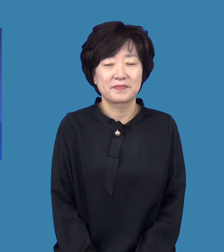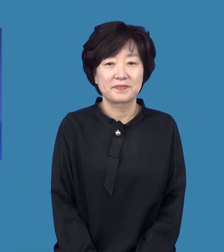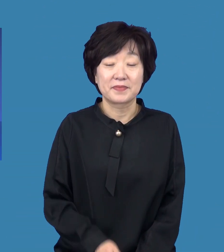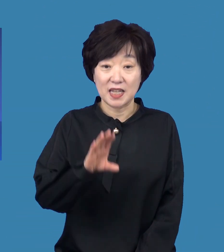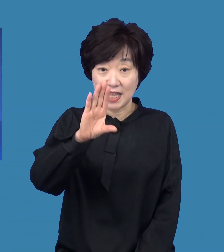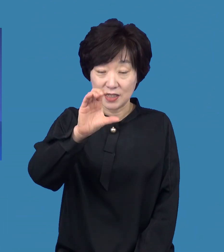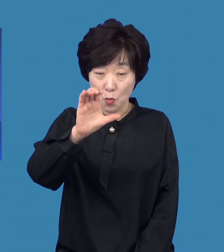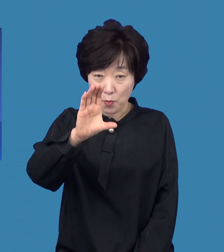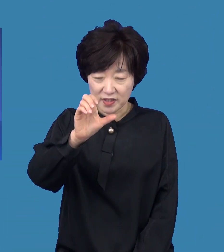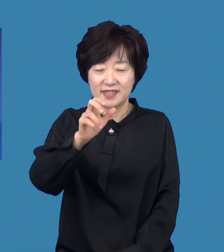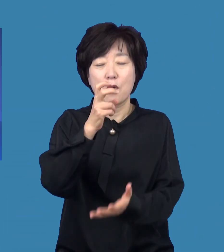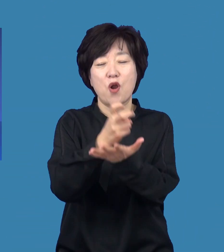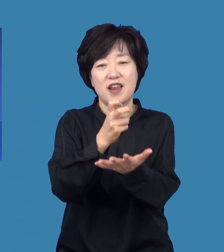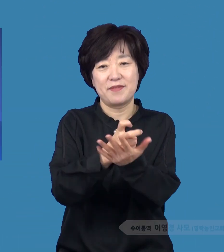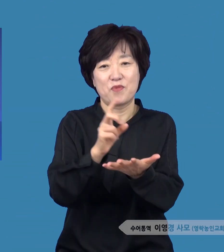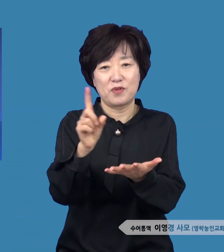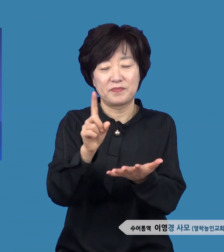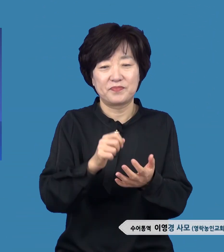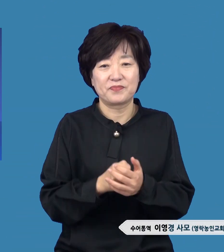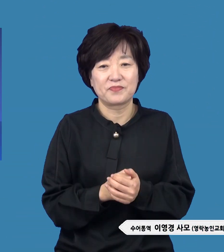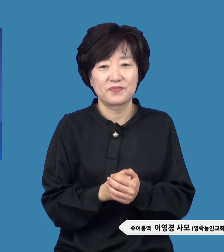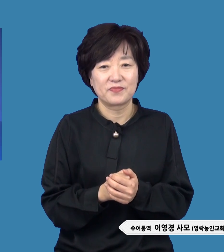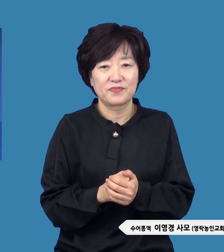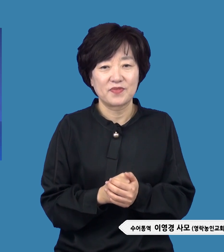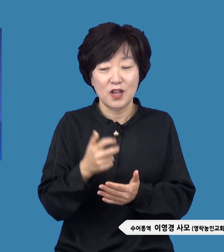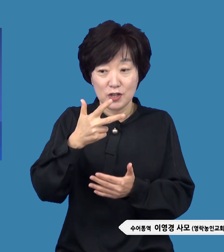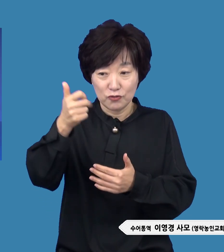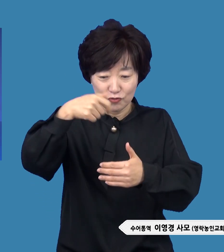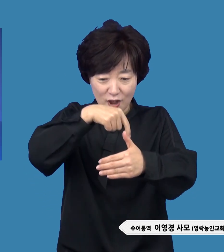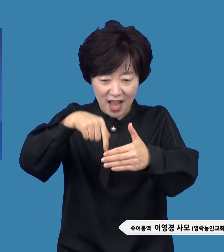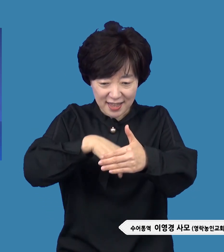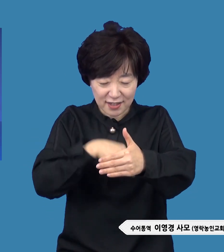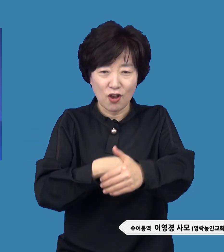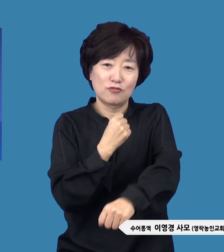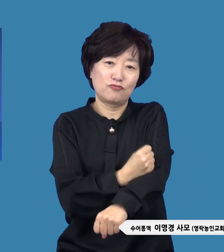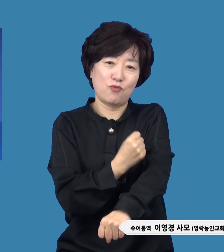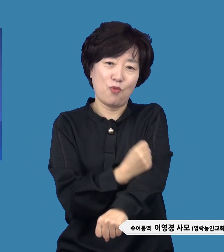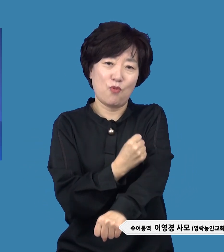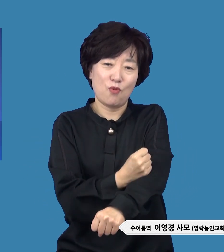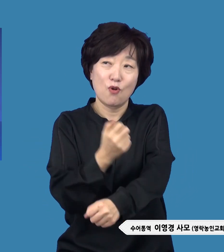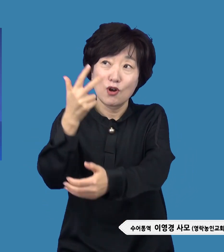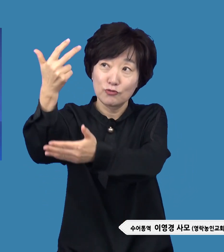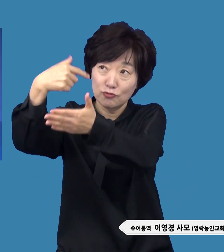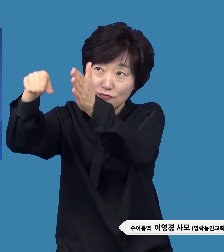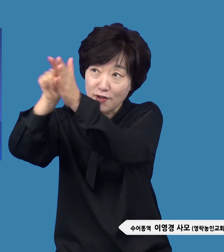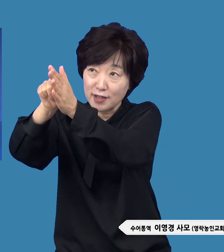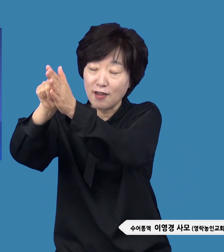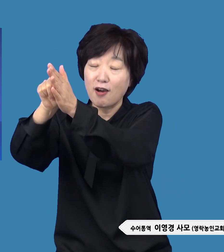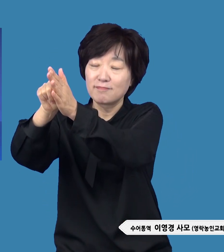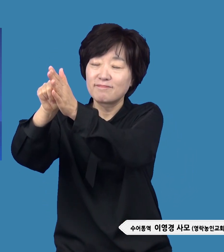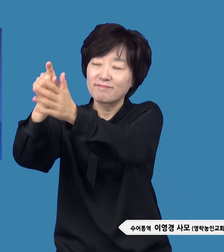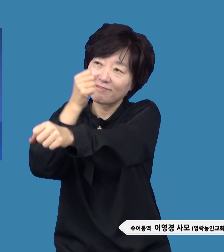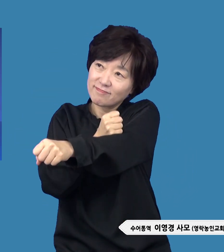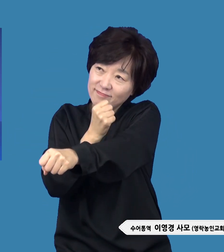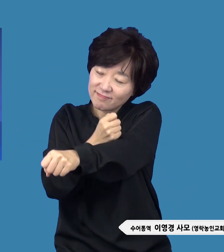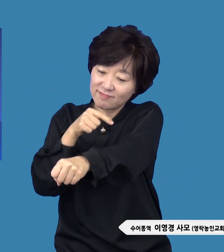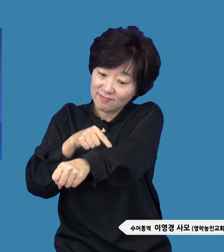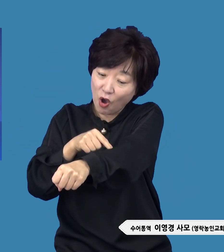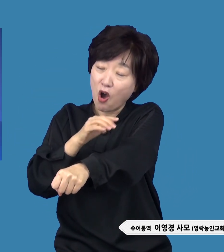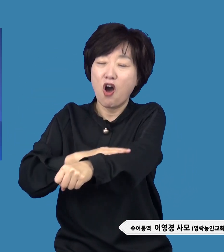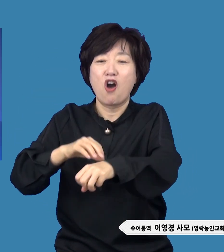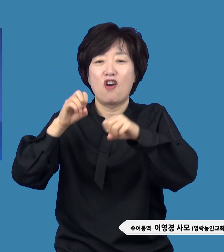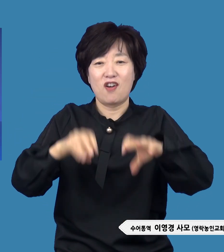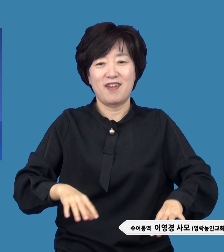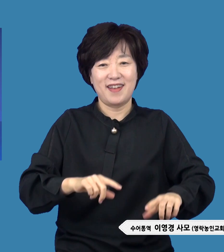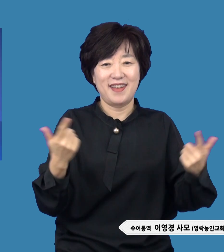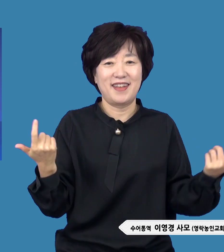45번째 원리는 뭐냐면 주 안에서의 수고, 주를 위해서 수고하는 것은 헛되지 않다는 거예요. 주를